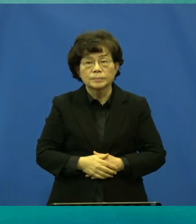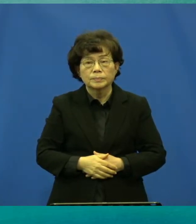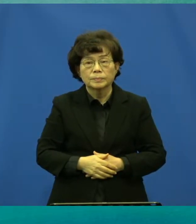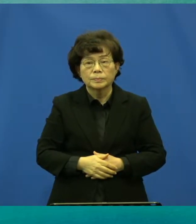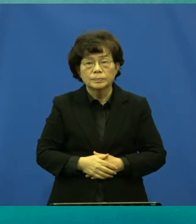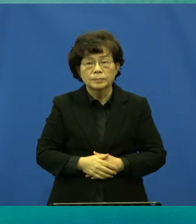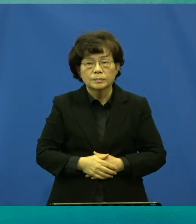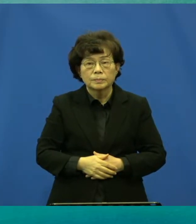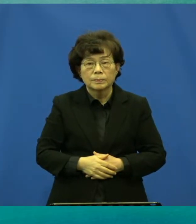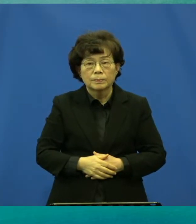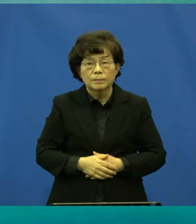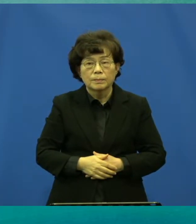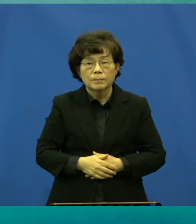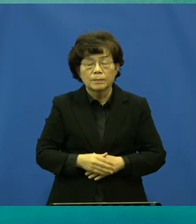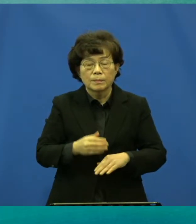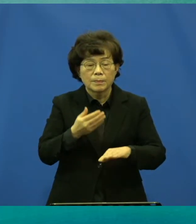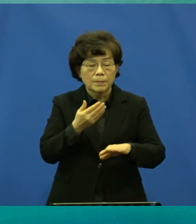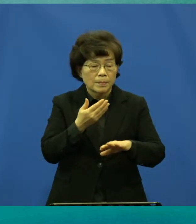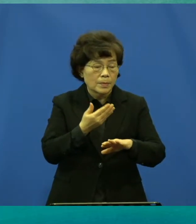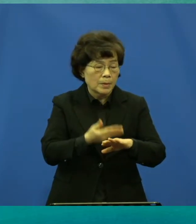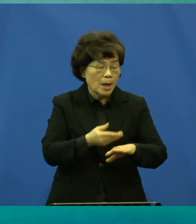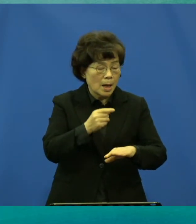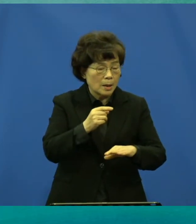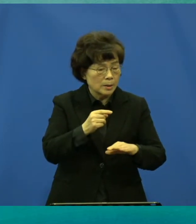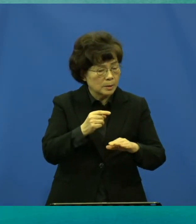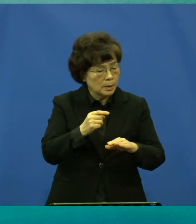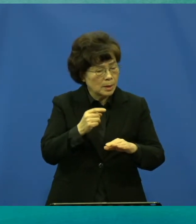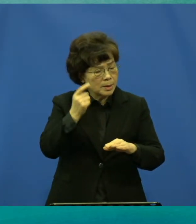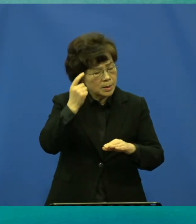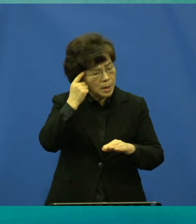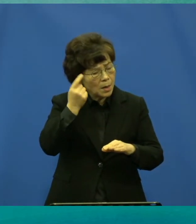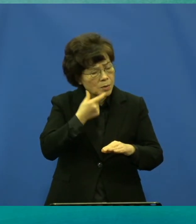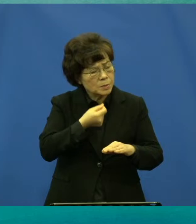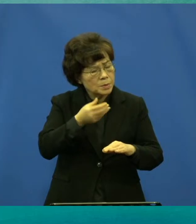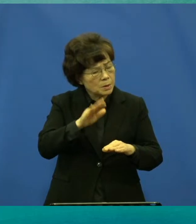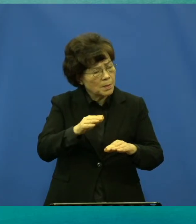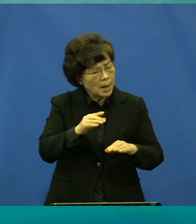아무리 다른 면으로 보려고 해도 안 돼요. 결론은 똑같아요.